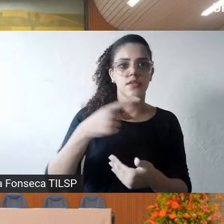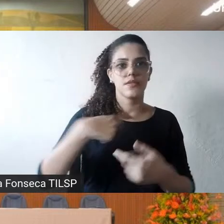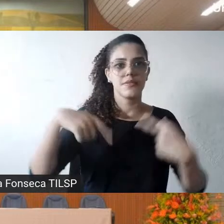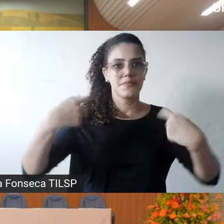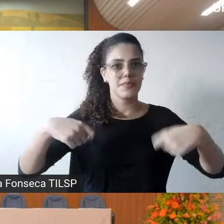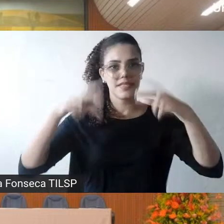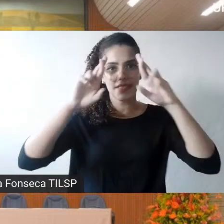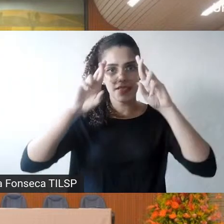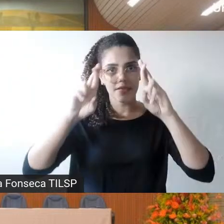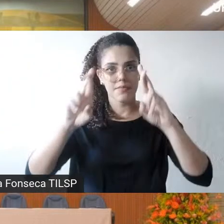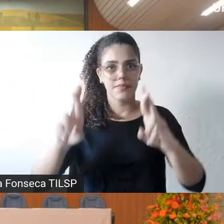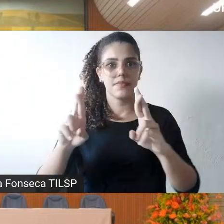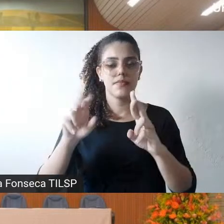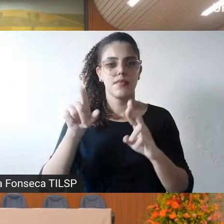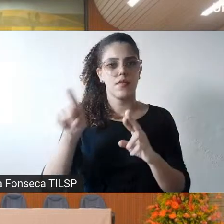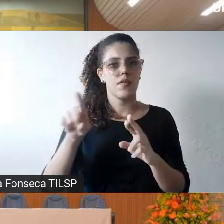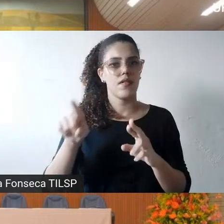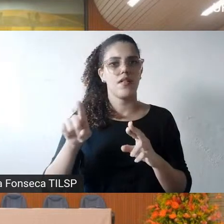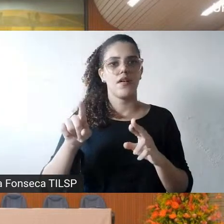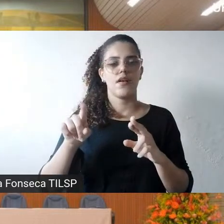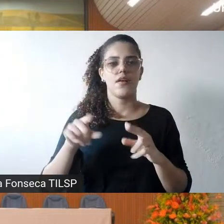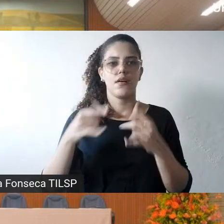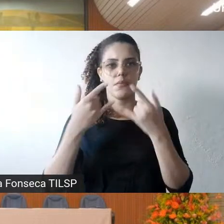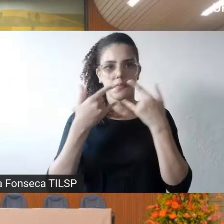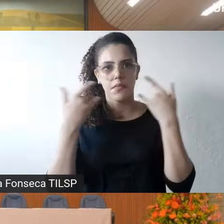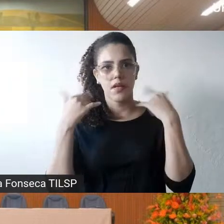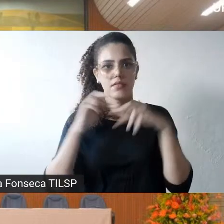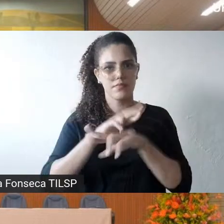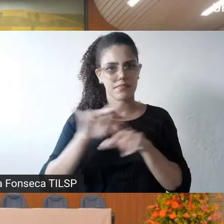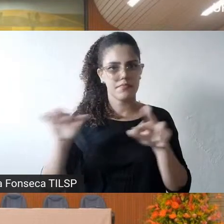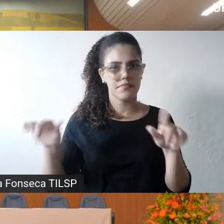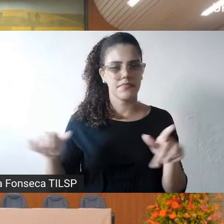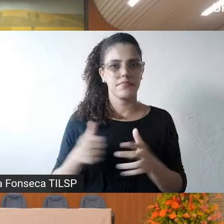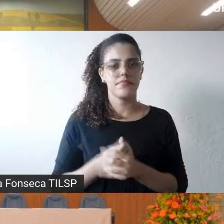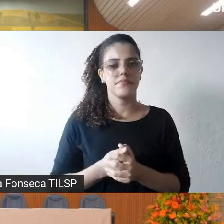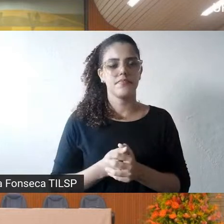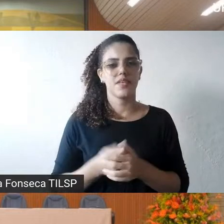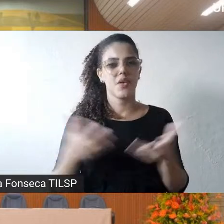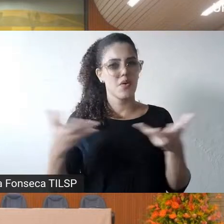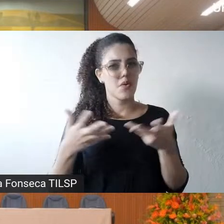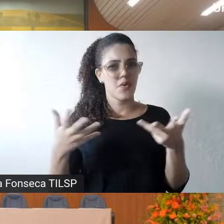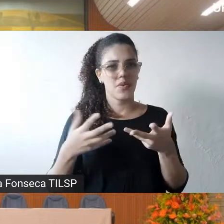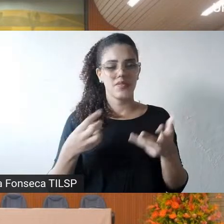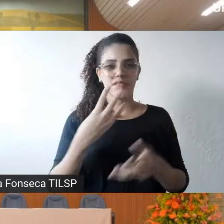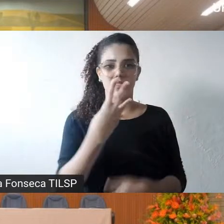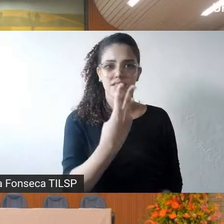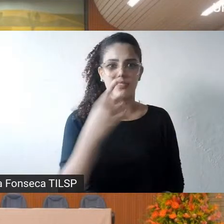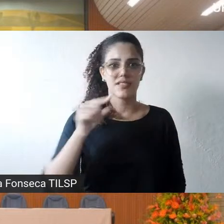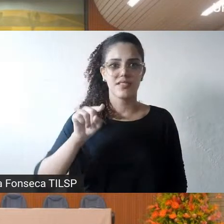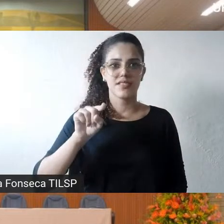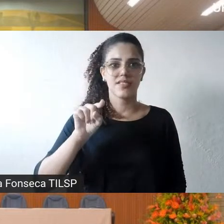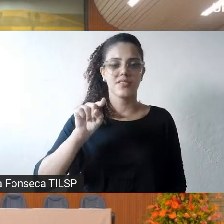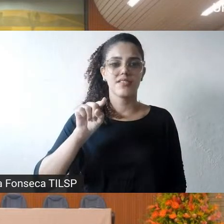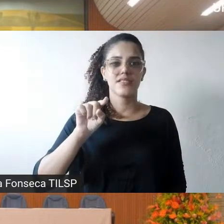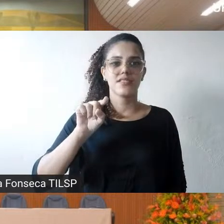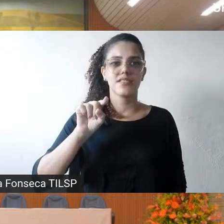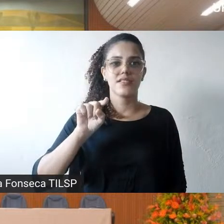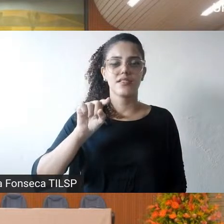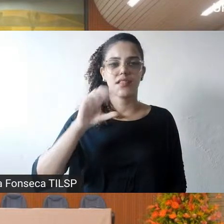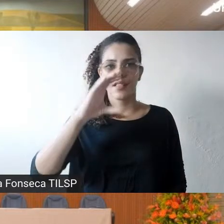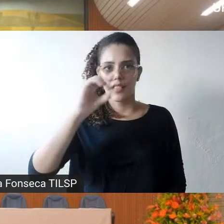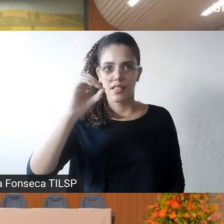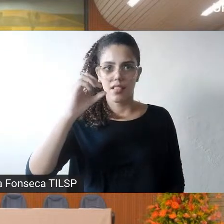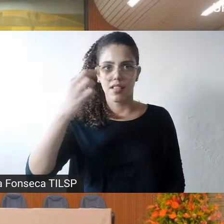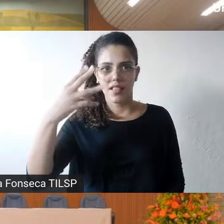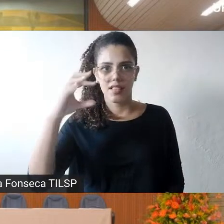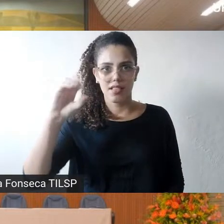brasileira que hoje tem mais de 330 mil mortes e que as perspectivas até o meio do ano